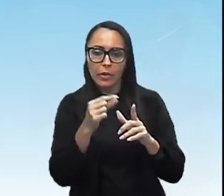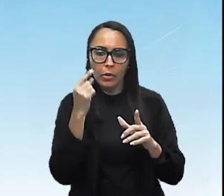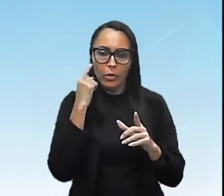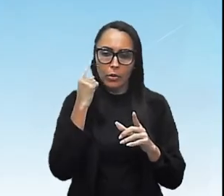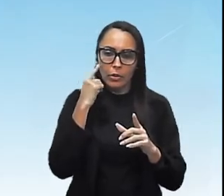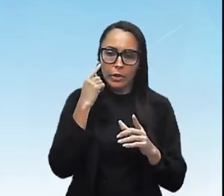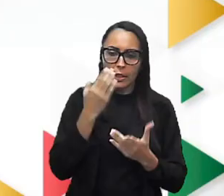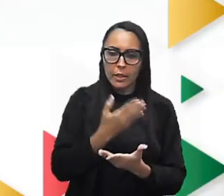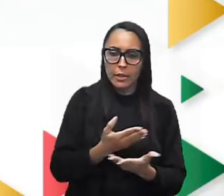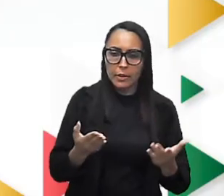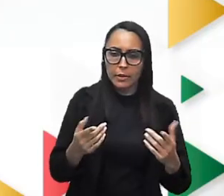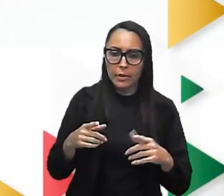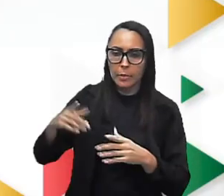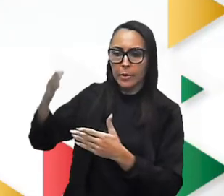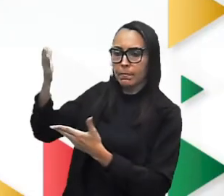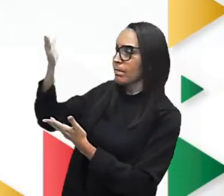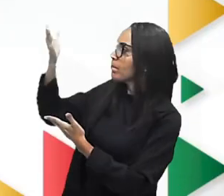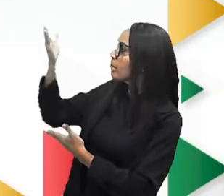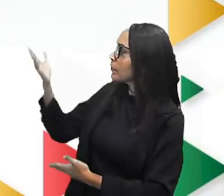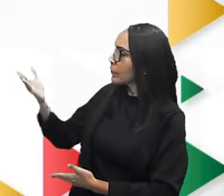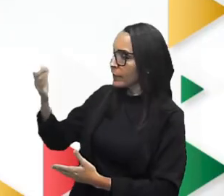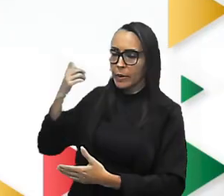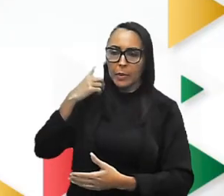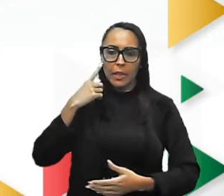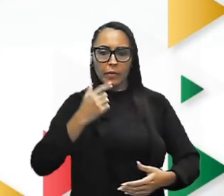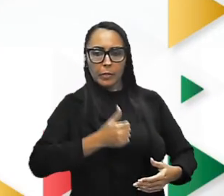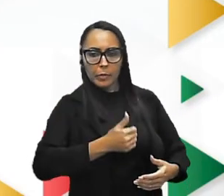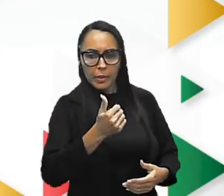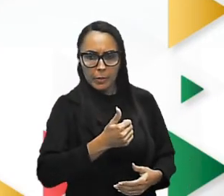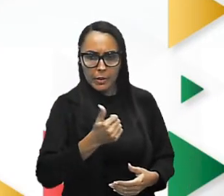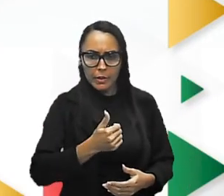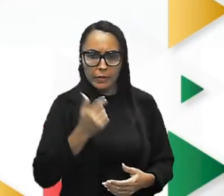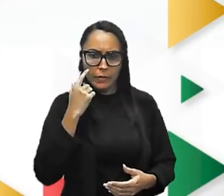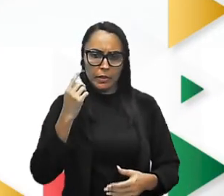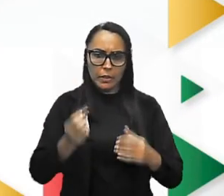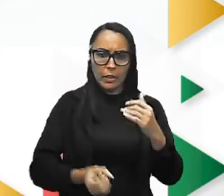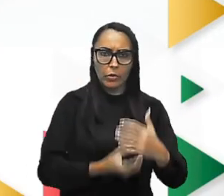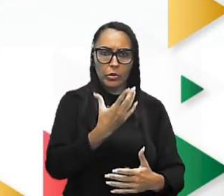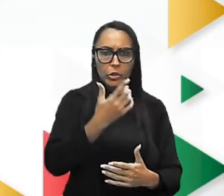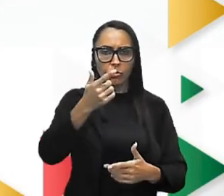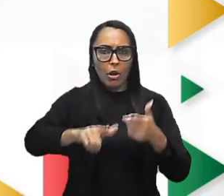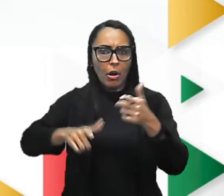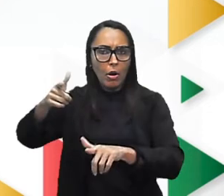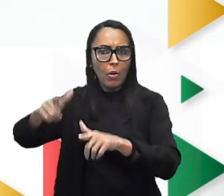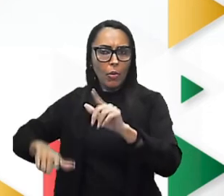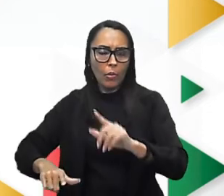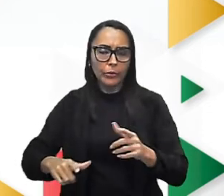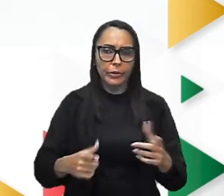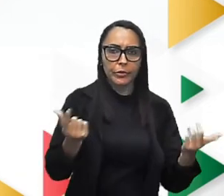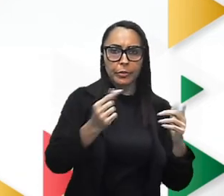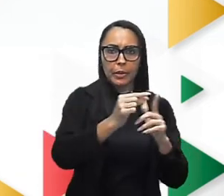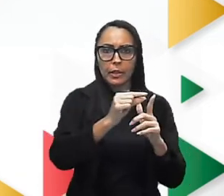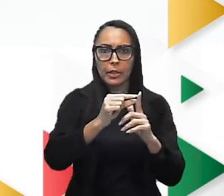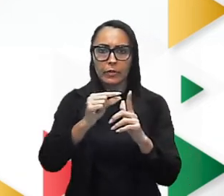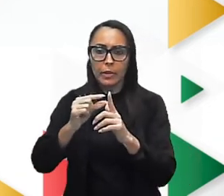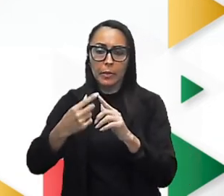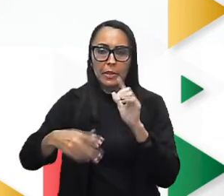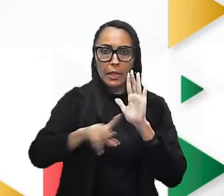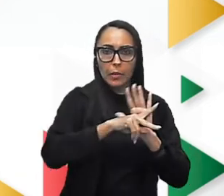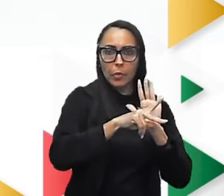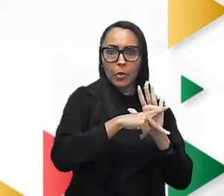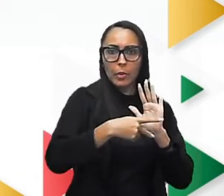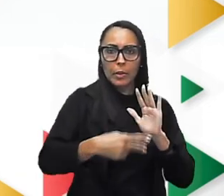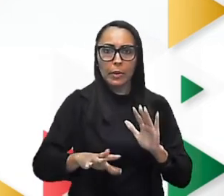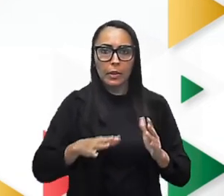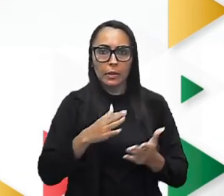a vocês. Palavra primitiva é aquela que dá origem a outras, mas ela própria não vem de